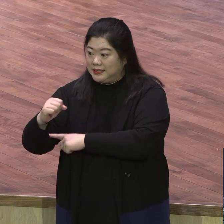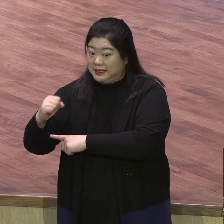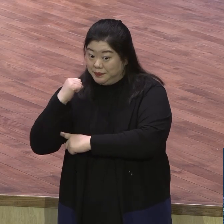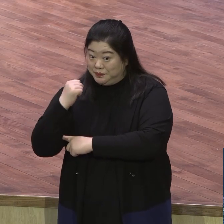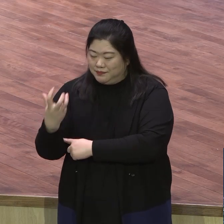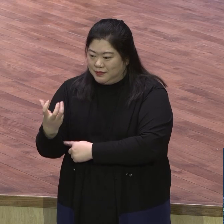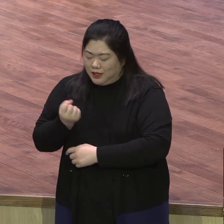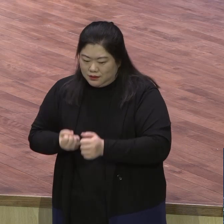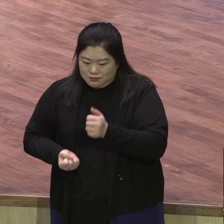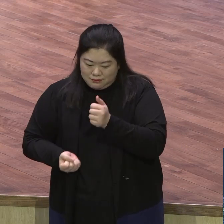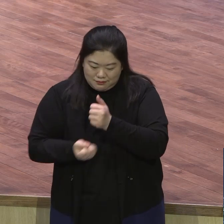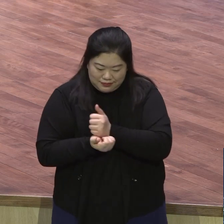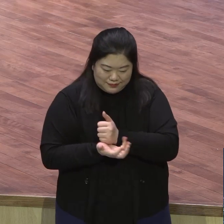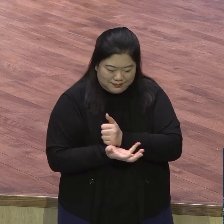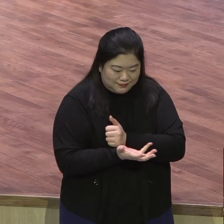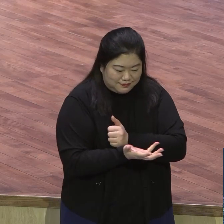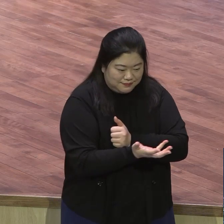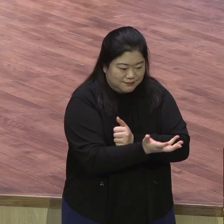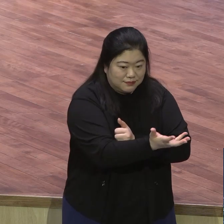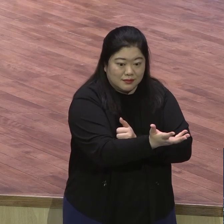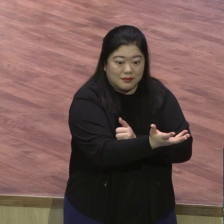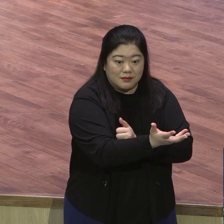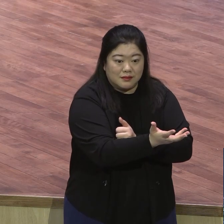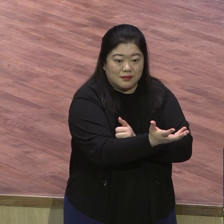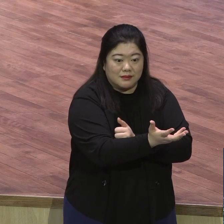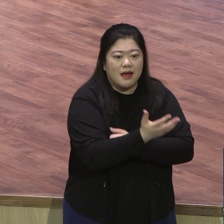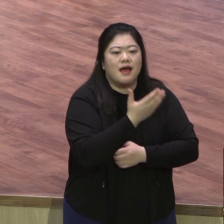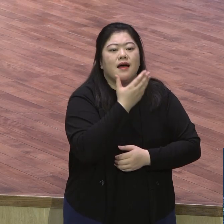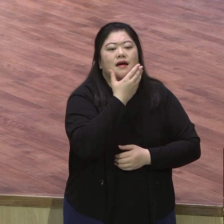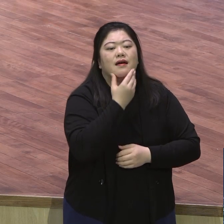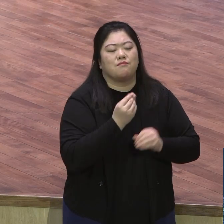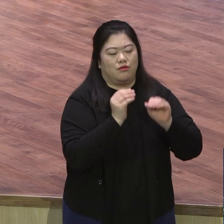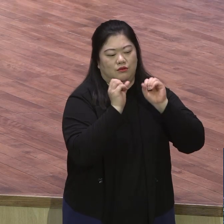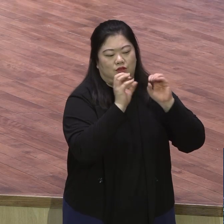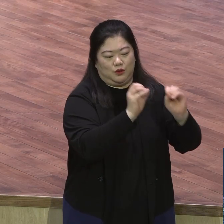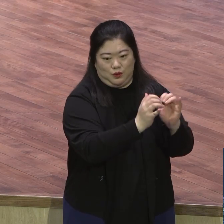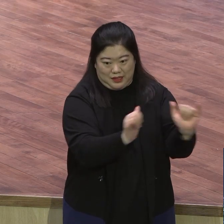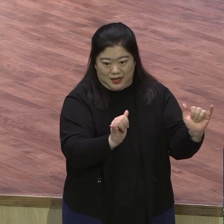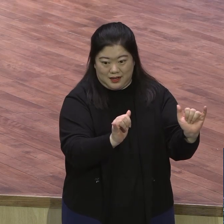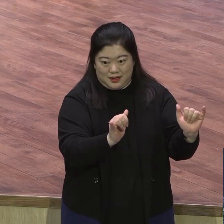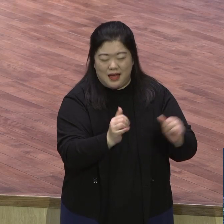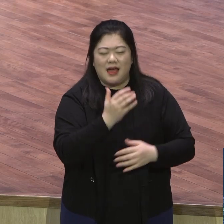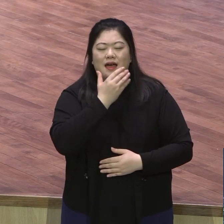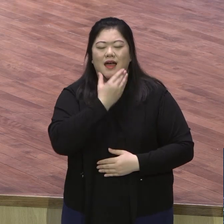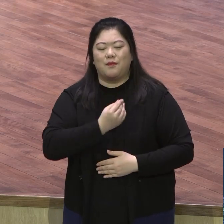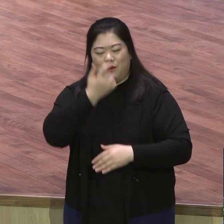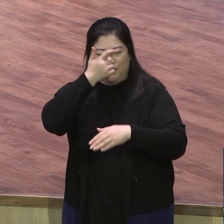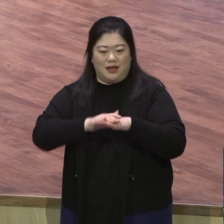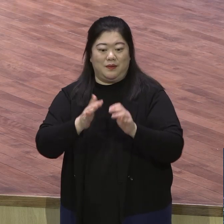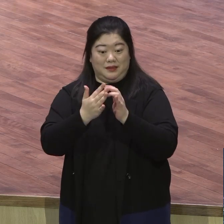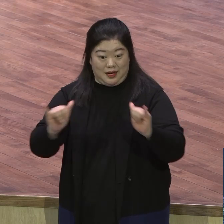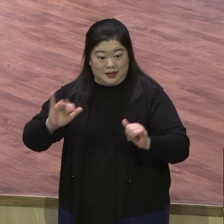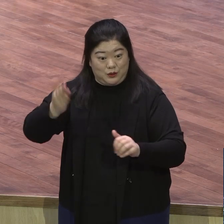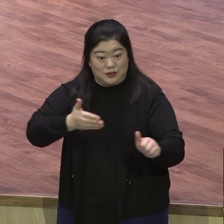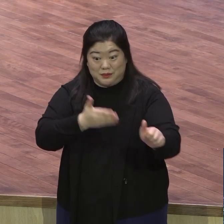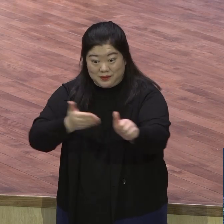현장에서 영적 영양을 편하고는 행복한 예배자로 다 서시기를 진화로 축복합니다.